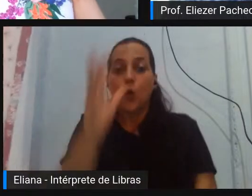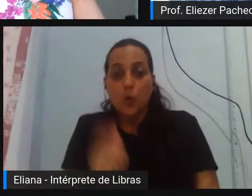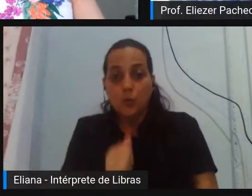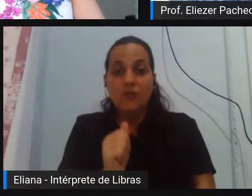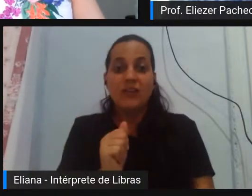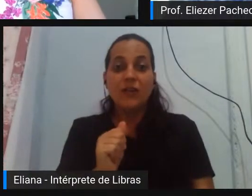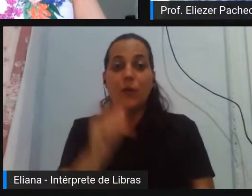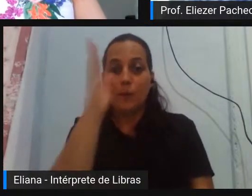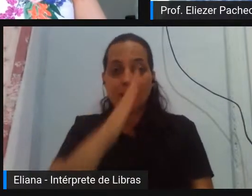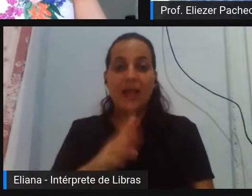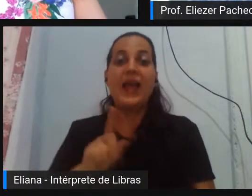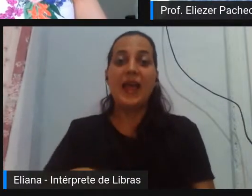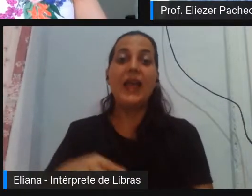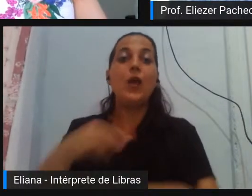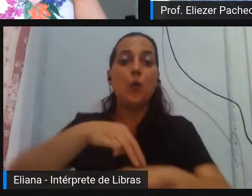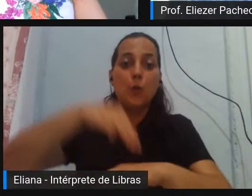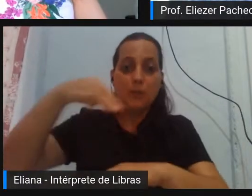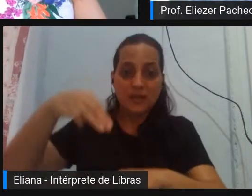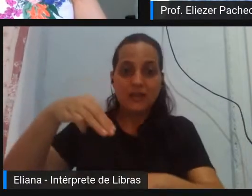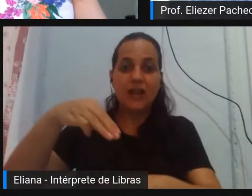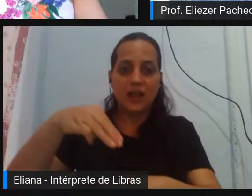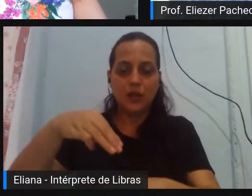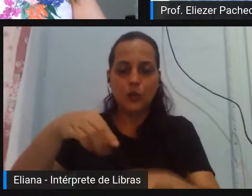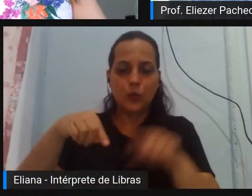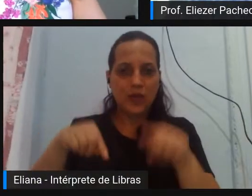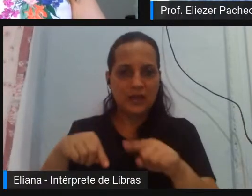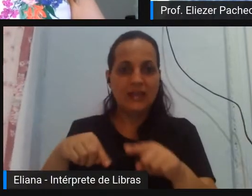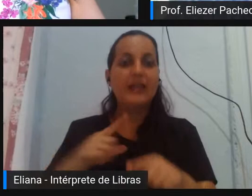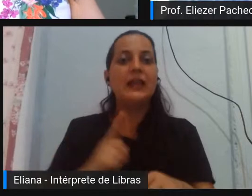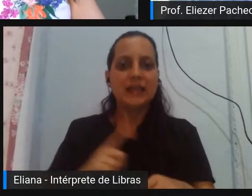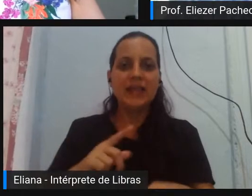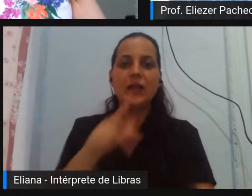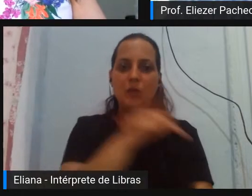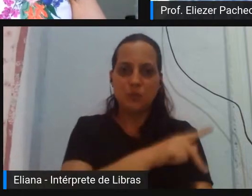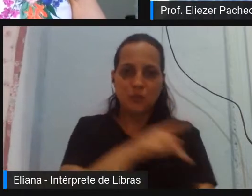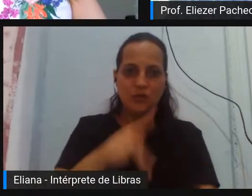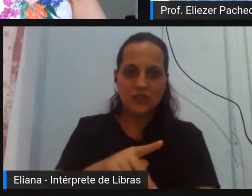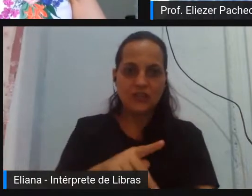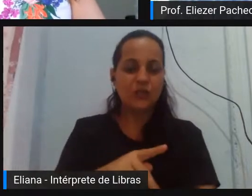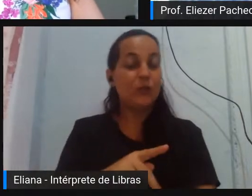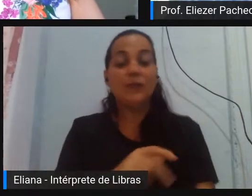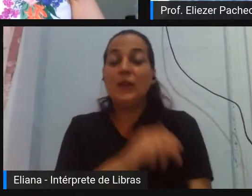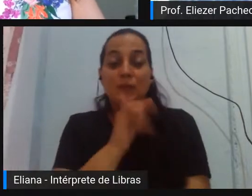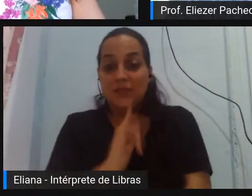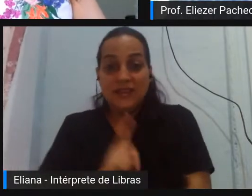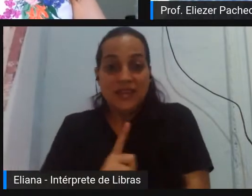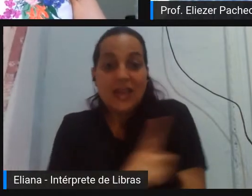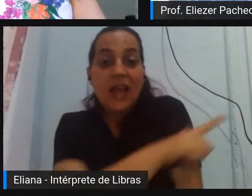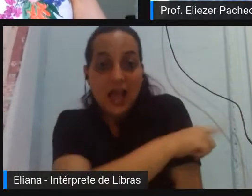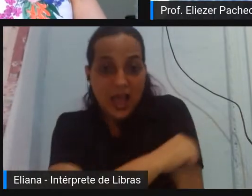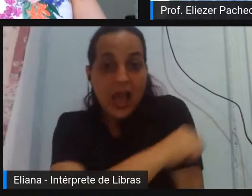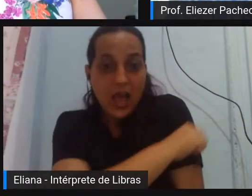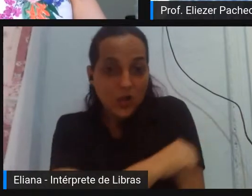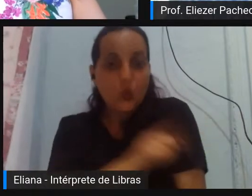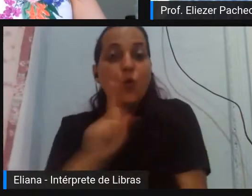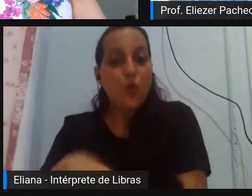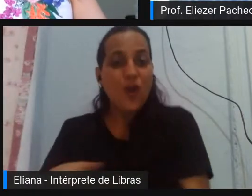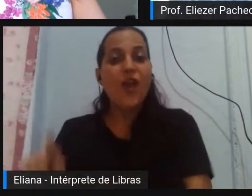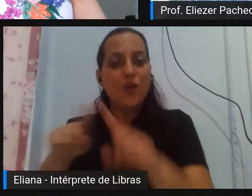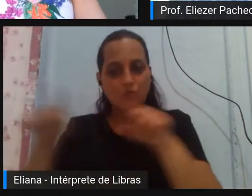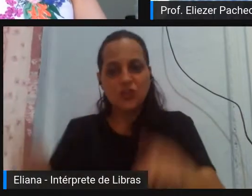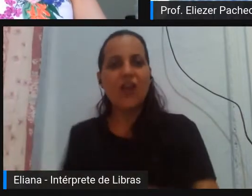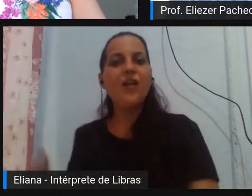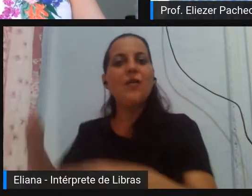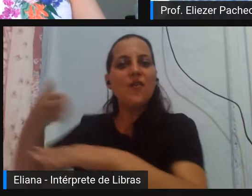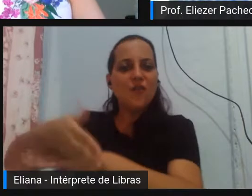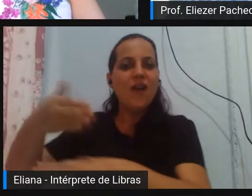que tem a sua grande parte dos seus discentes são servidores, né, a metade do corpo discente do PROFEPT